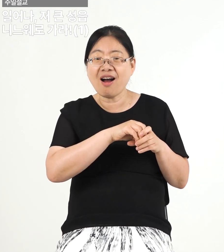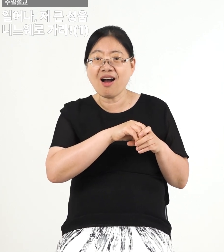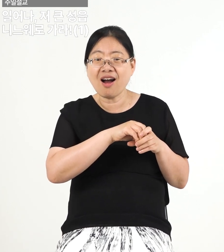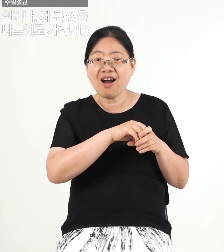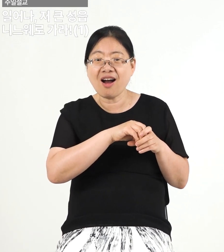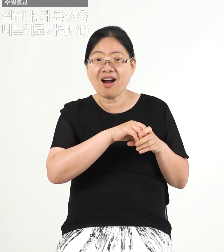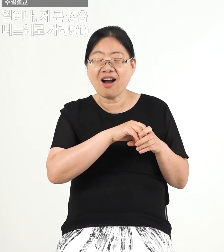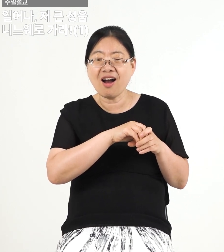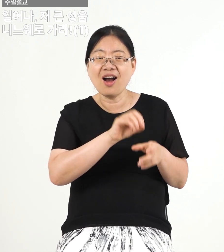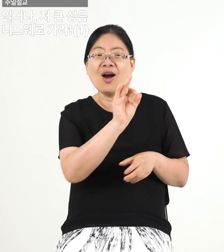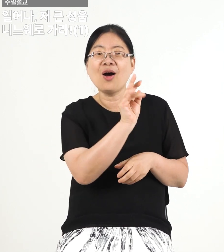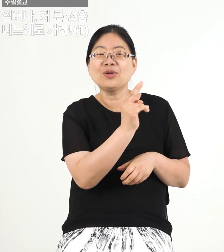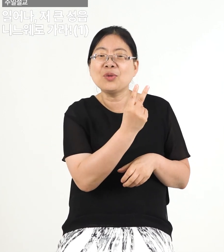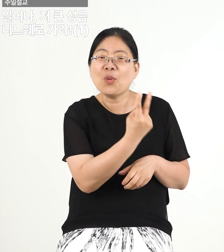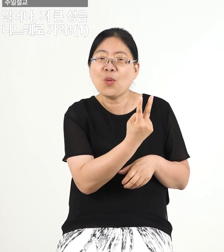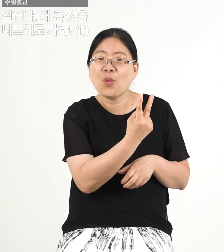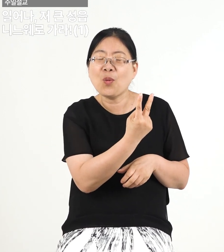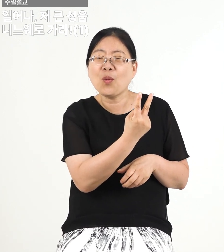요나.